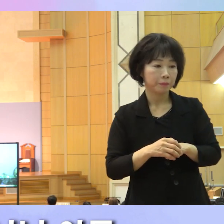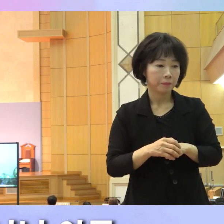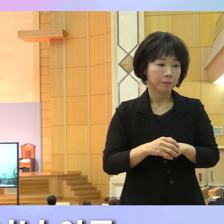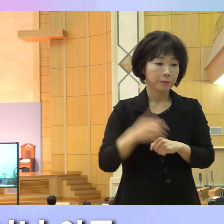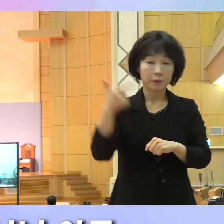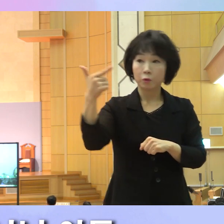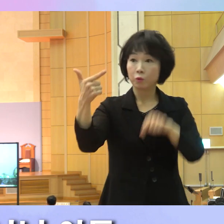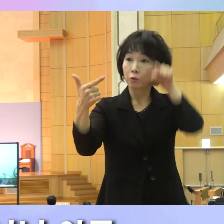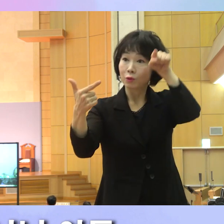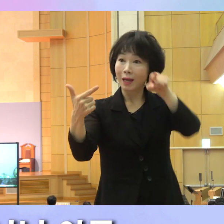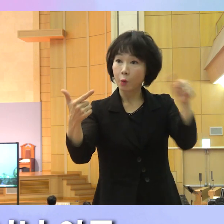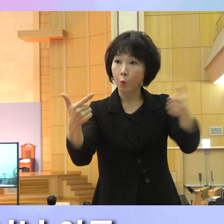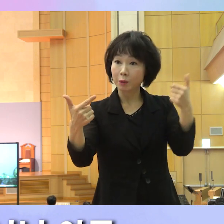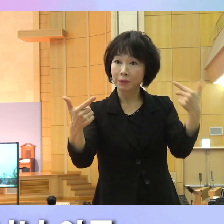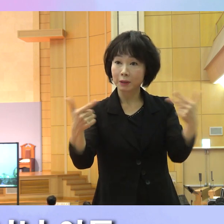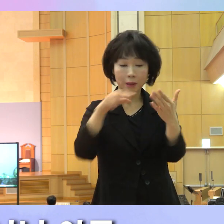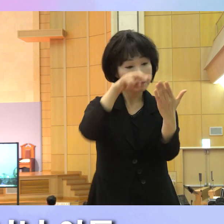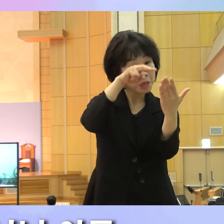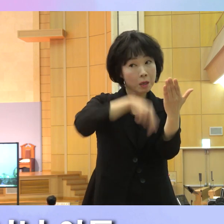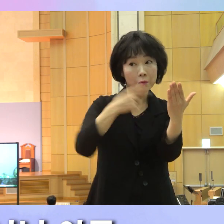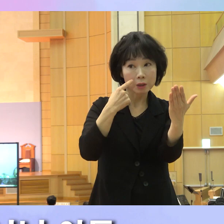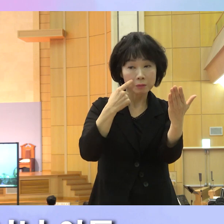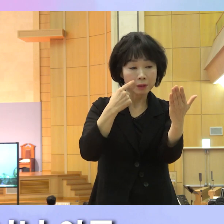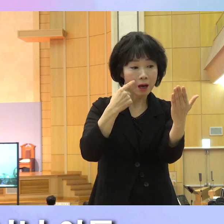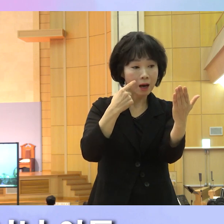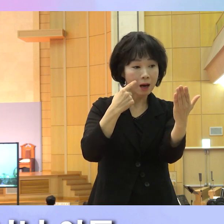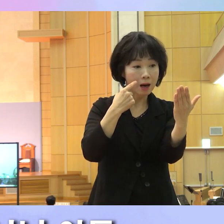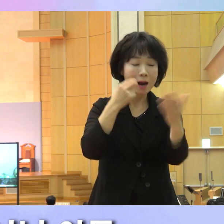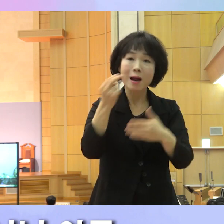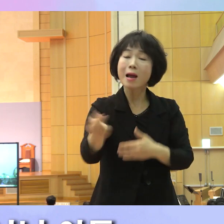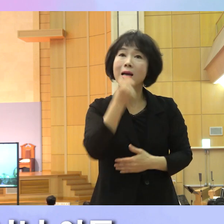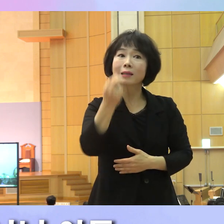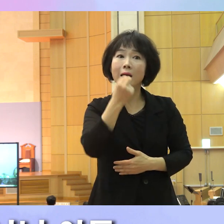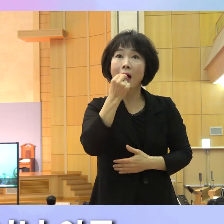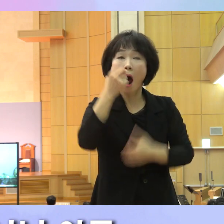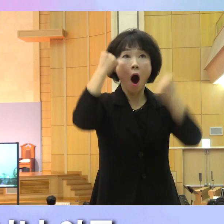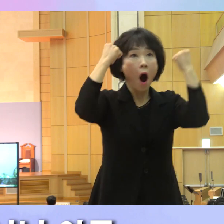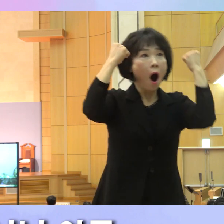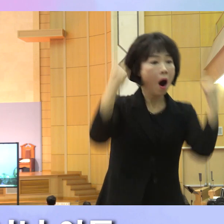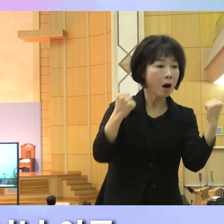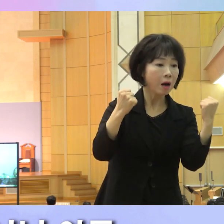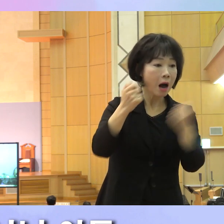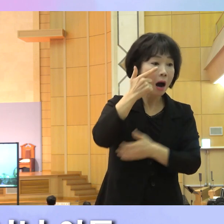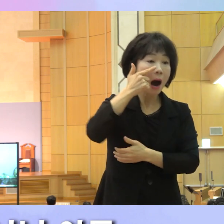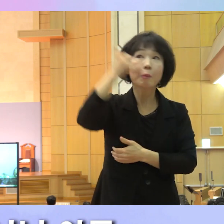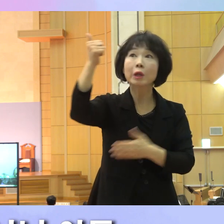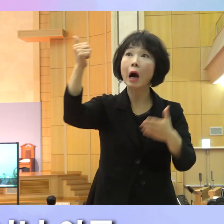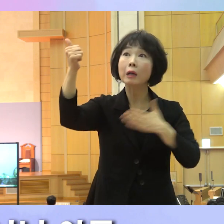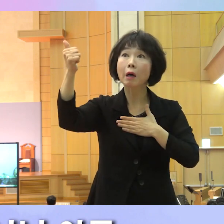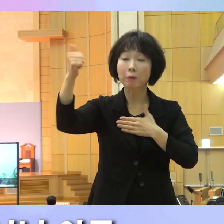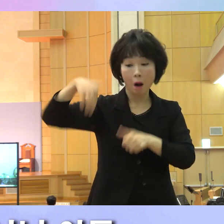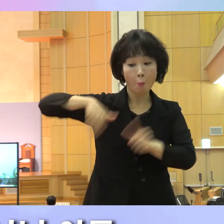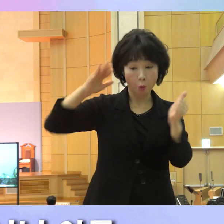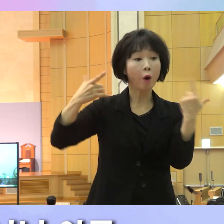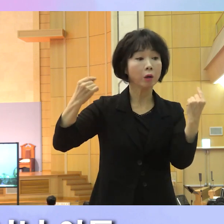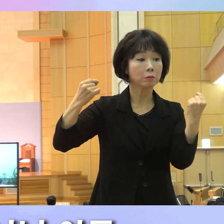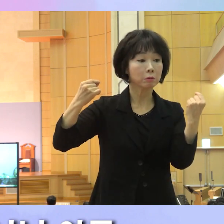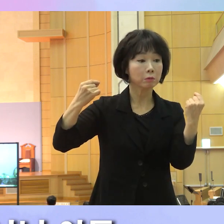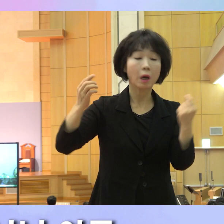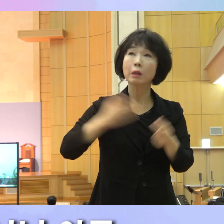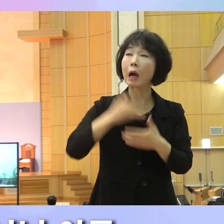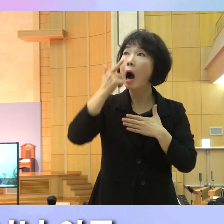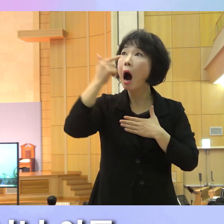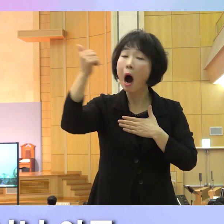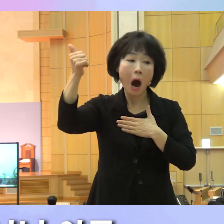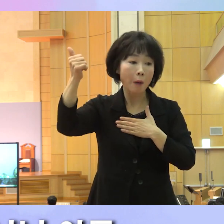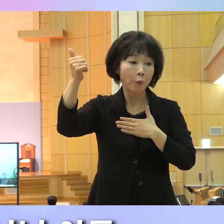6장 57절 다 같이 합독할까요? 시작. 살아계신 아버지께서 나를 보내심에